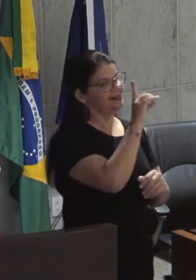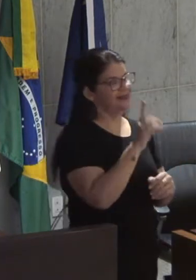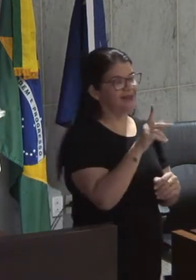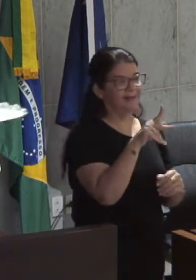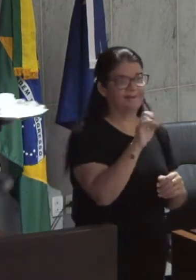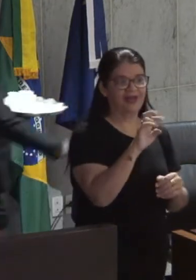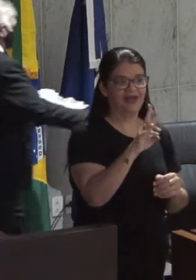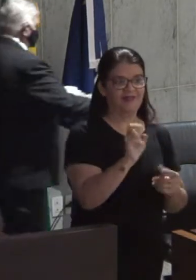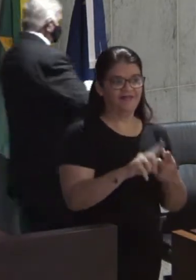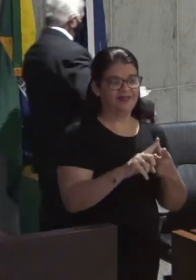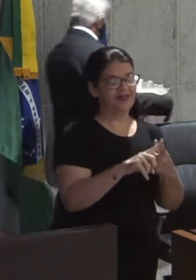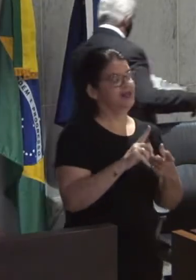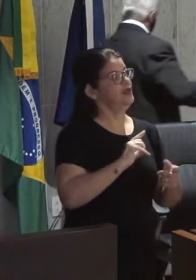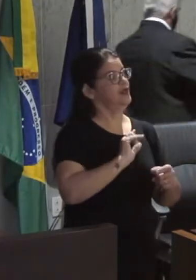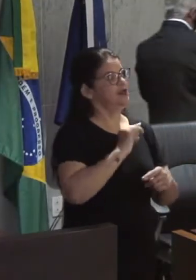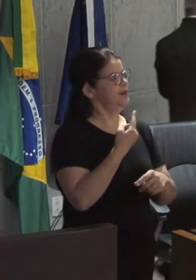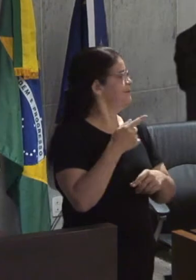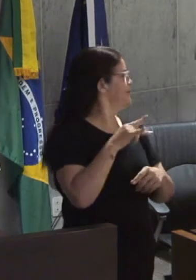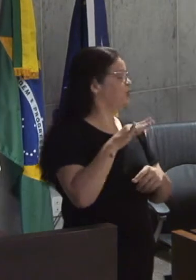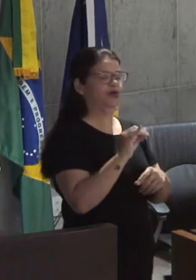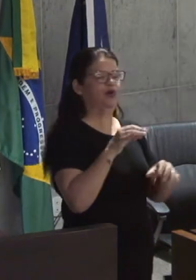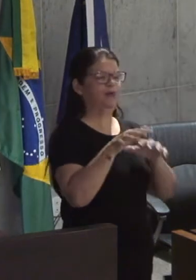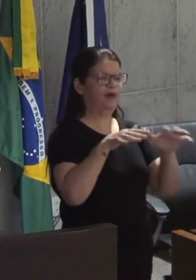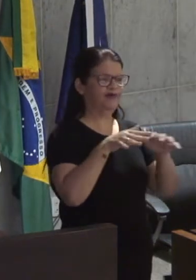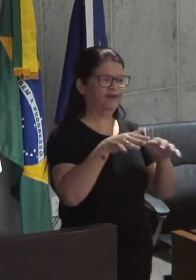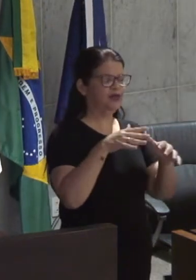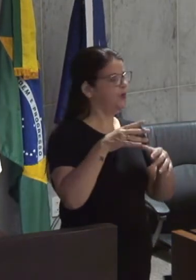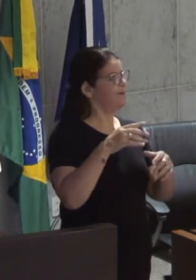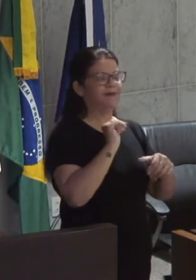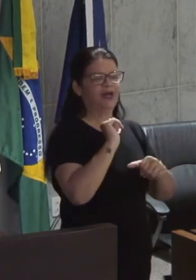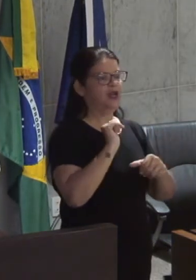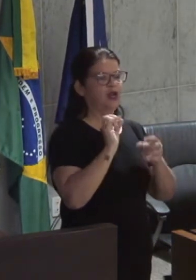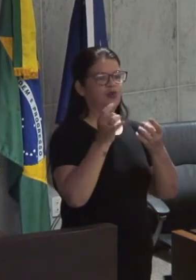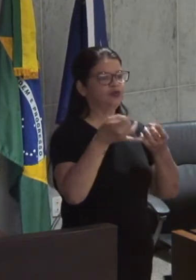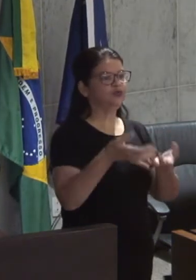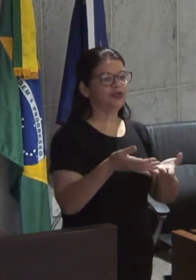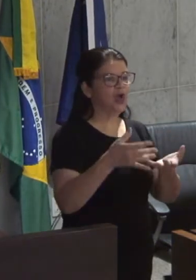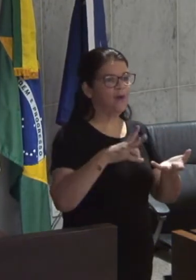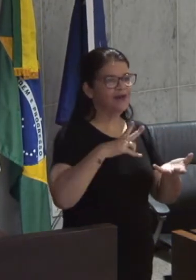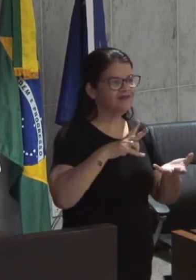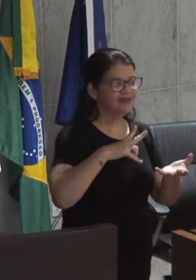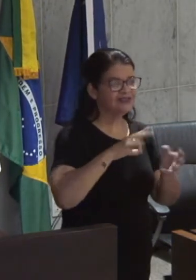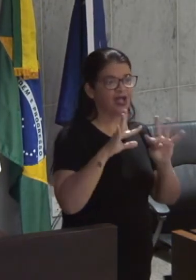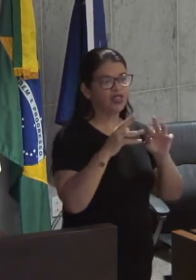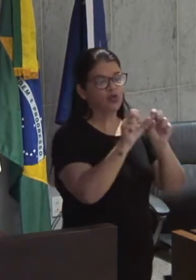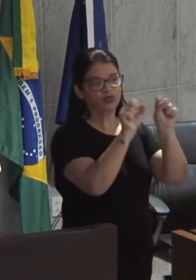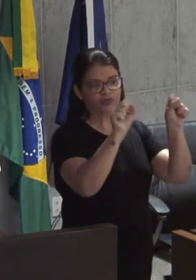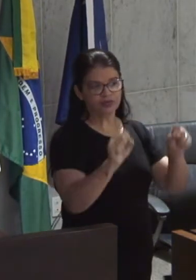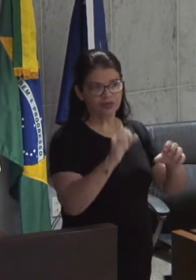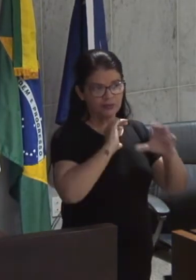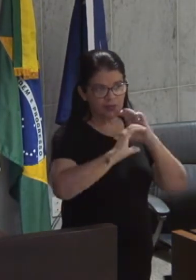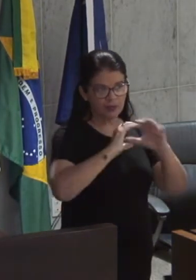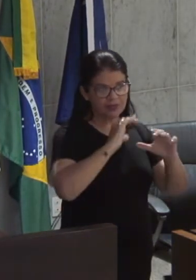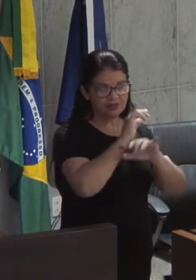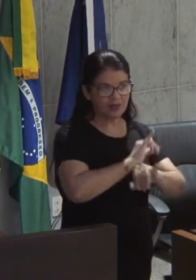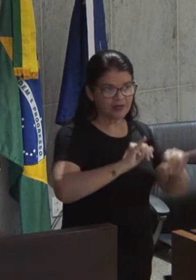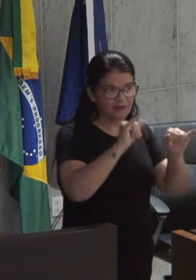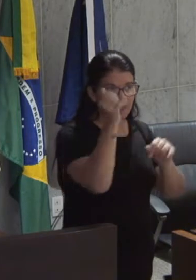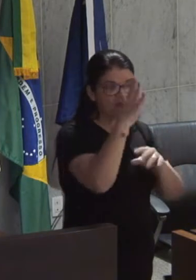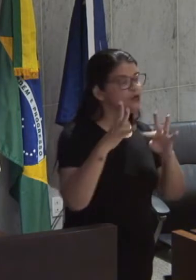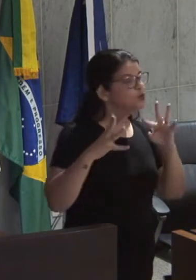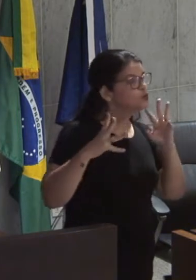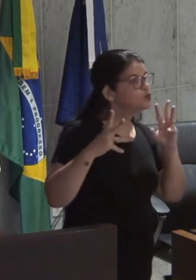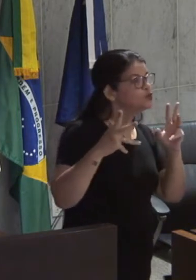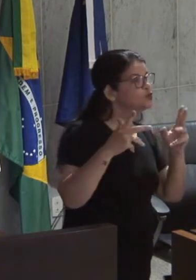SERPRO. Paulinho, nós fizemos movimento para não deixar privatizar todo o sistema de comunicação, de informação do Brasil,